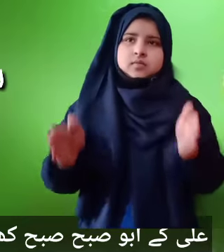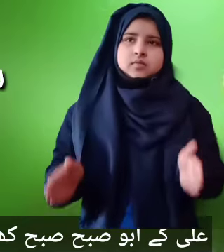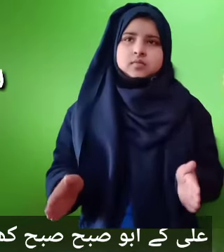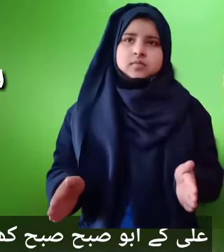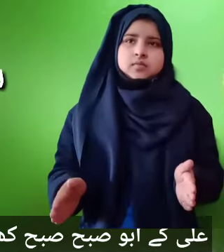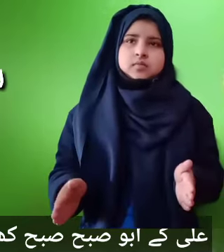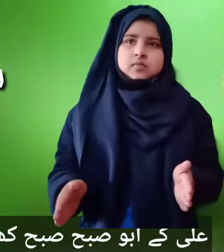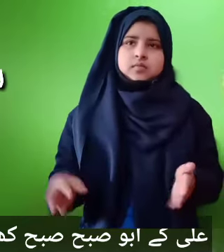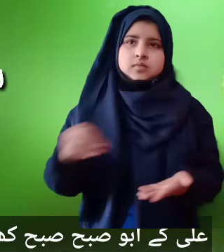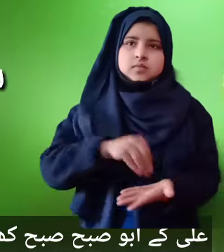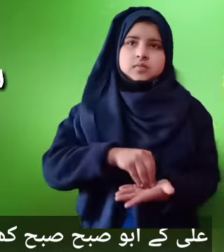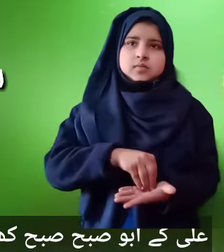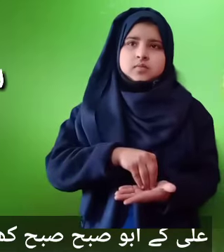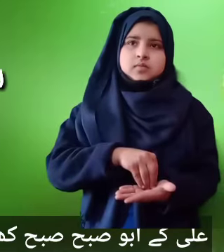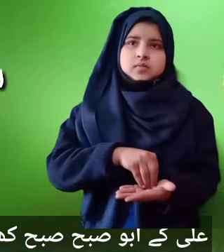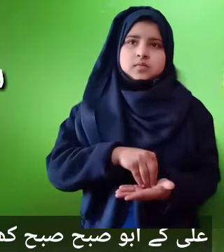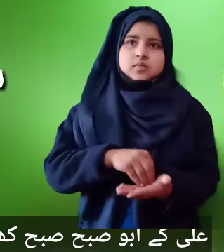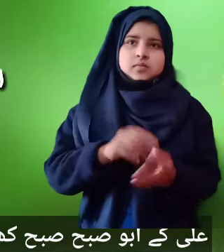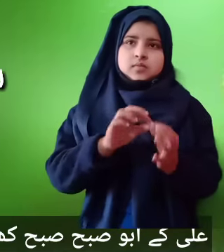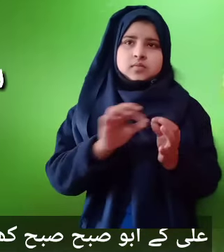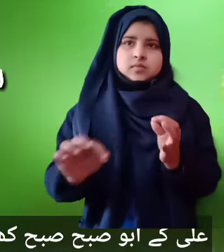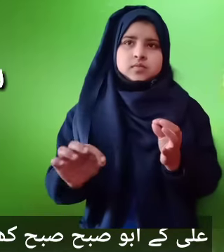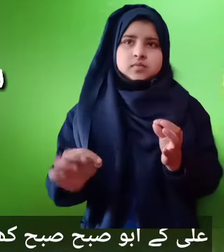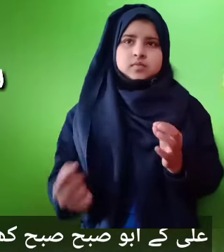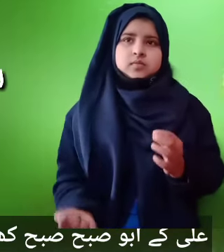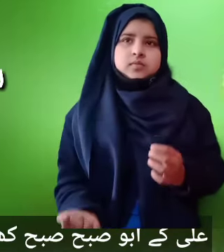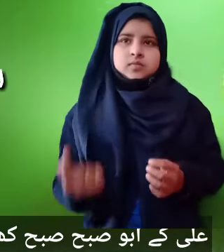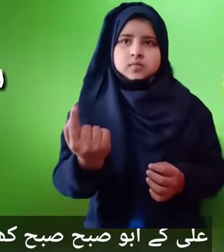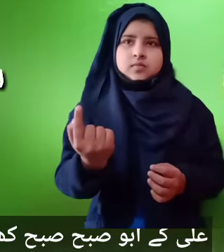सिलेंडर में